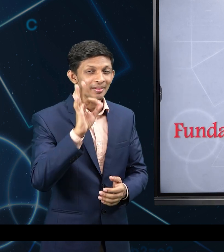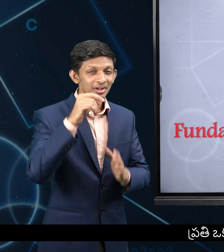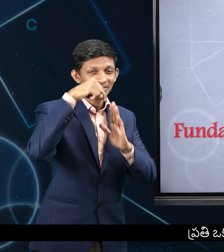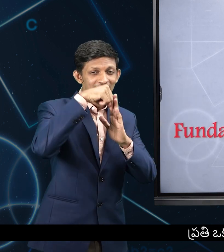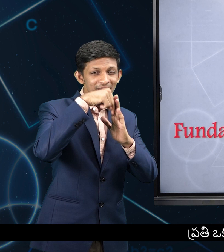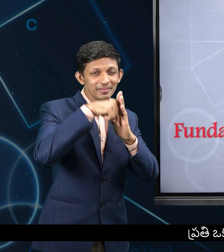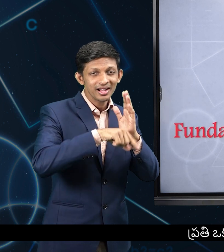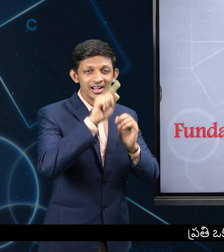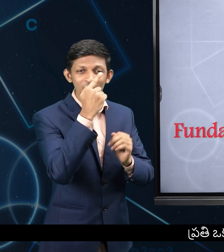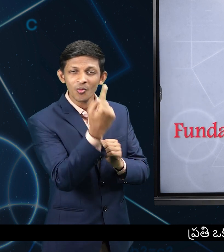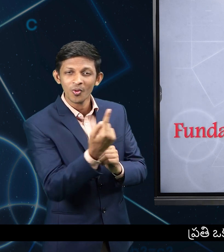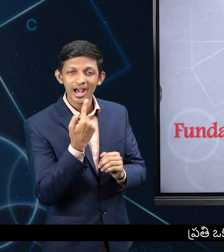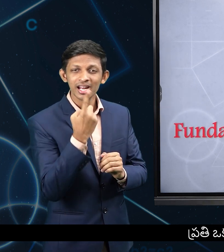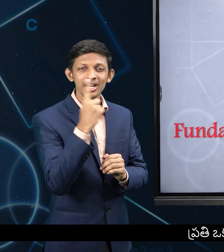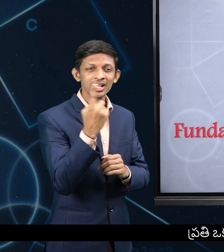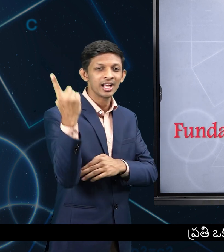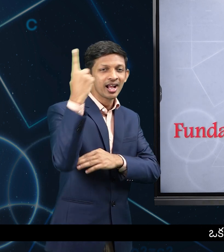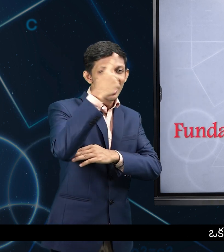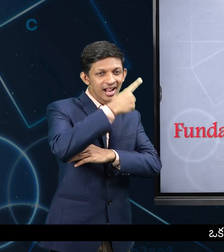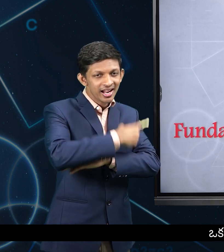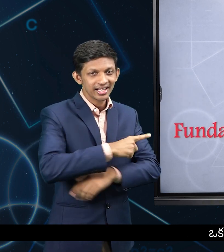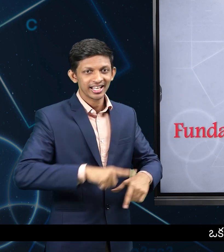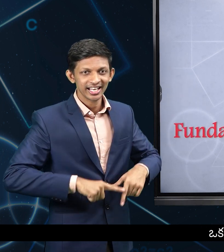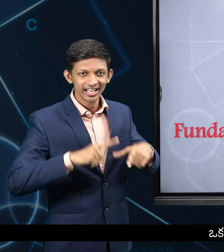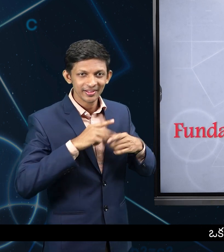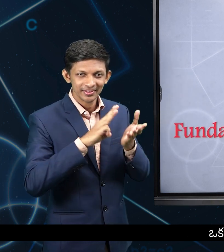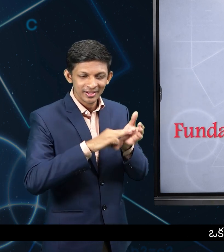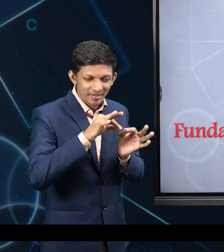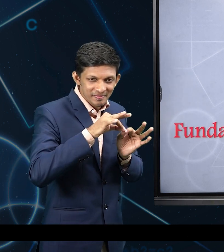ప్రతి ఒక్కరి రోజువారీ జీవితంలో ఒక ముఖ్యమైన అంశం కొలవడం.